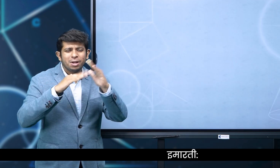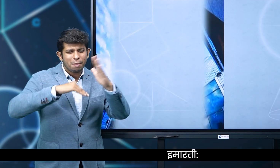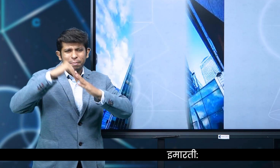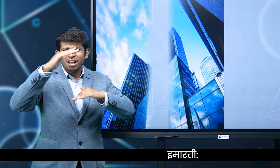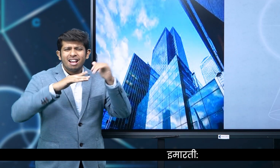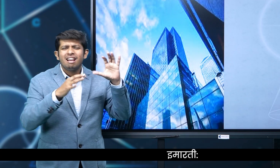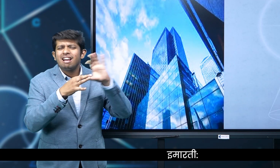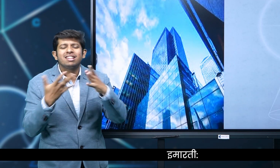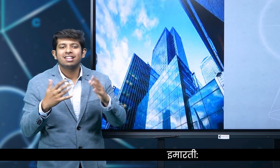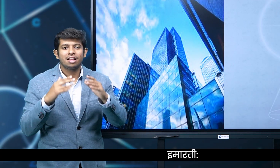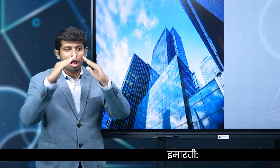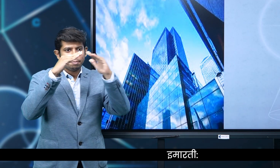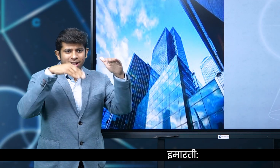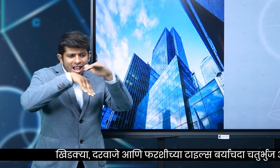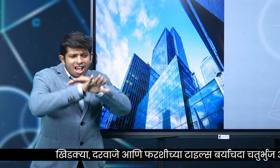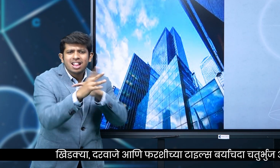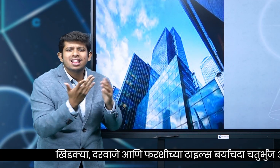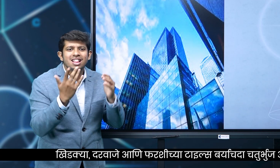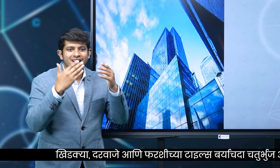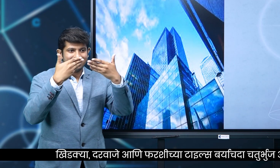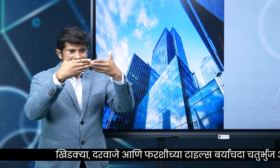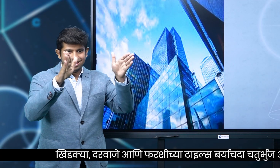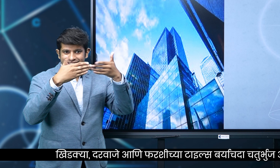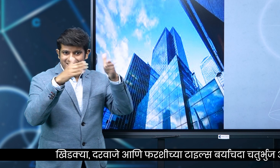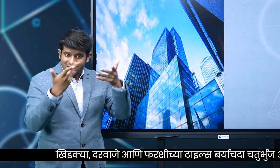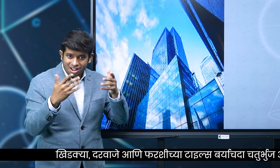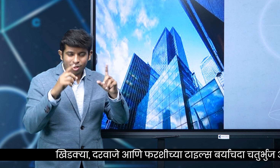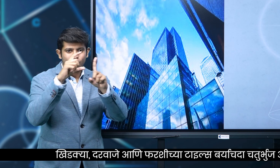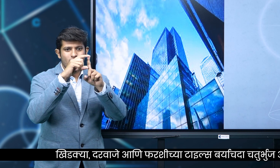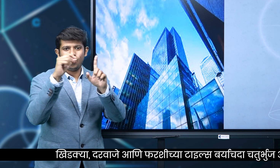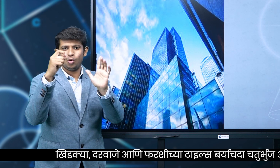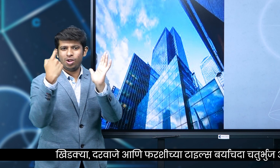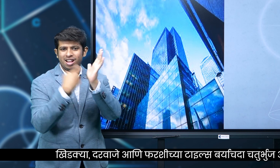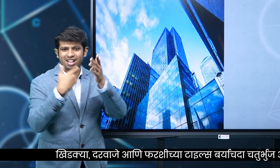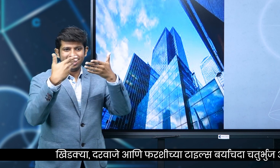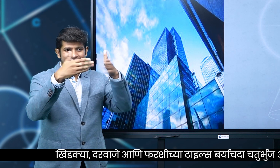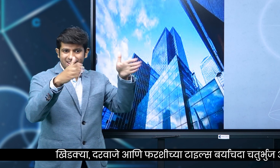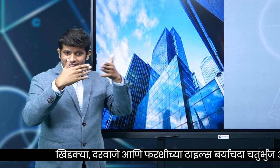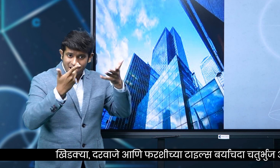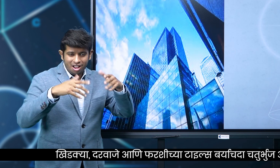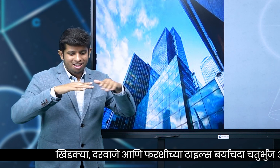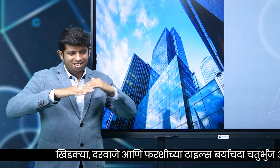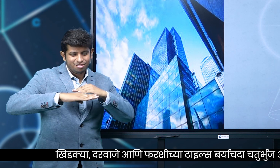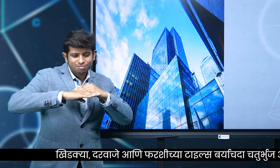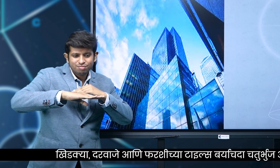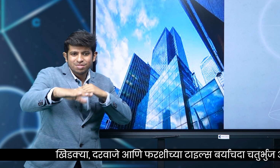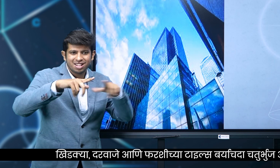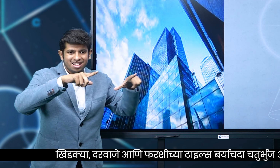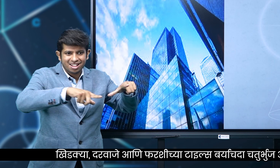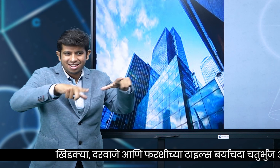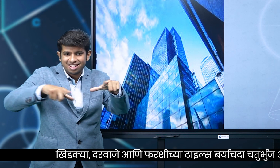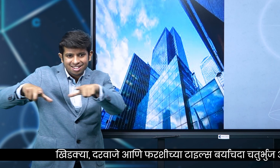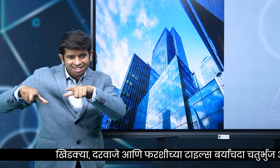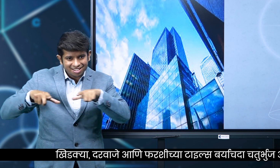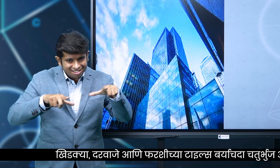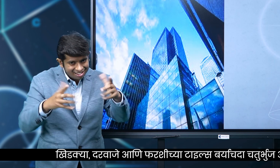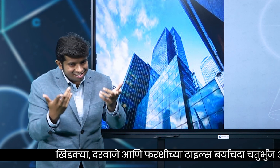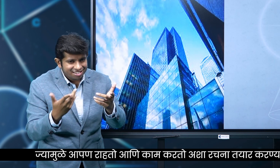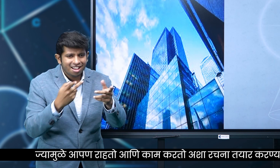इमारती, खिडक्या, दरवाजे आणि फर्जीच्या टाइल्स बऱ्याचदा चतुर्भुज असतात,